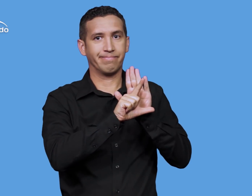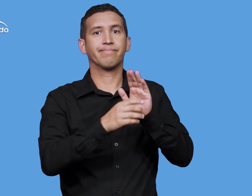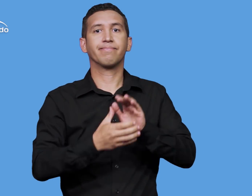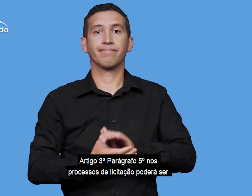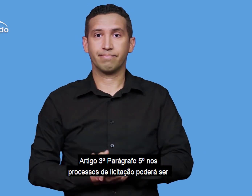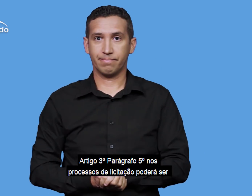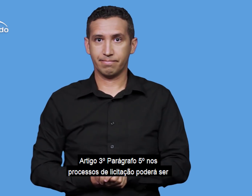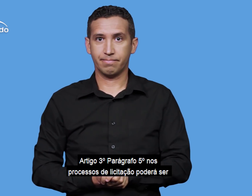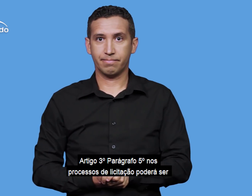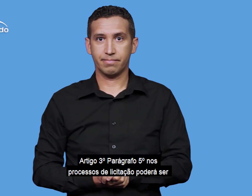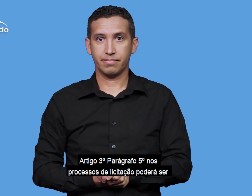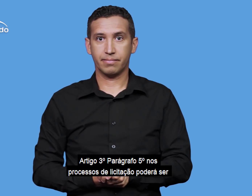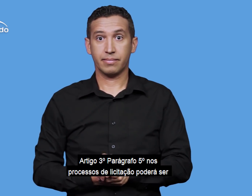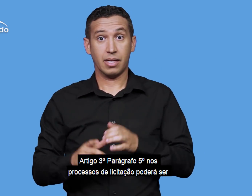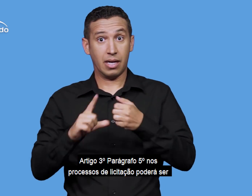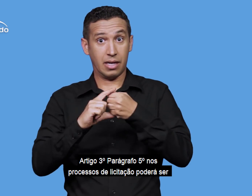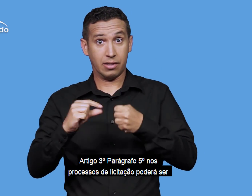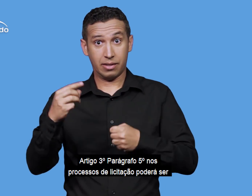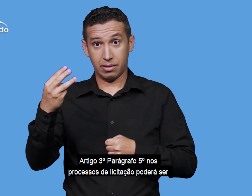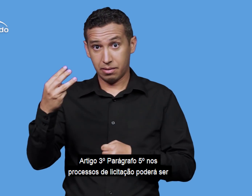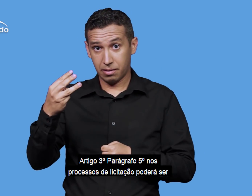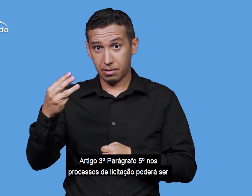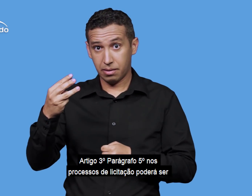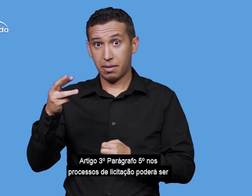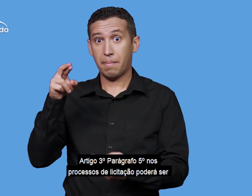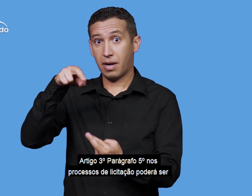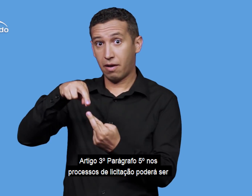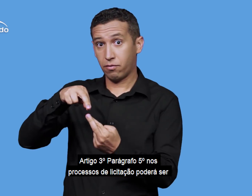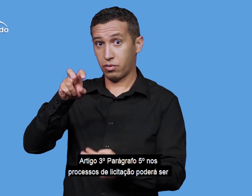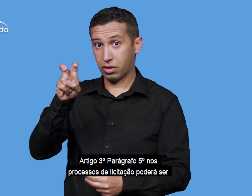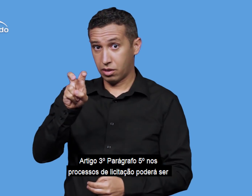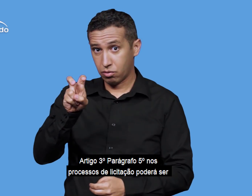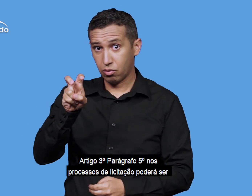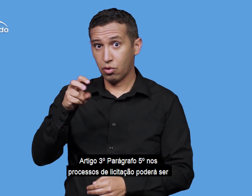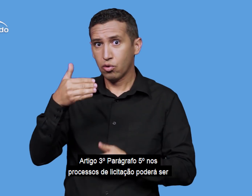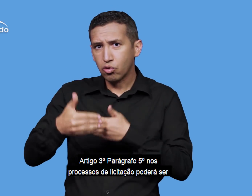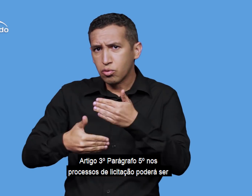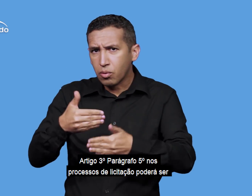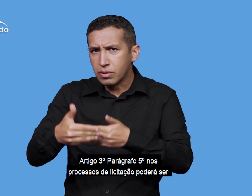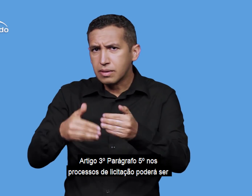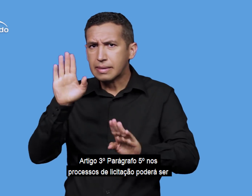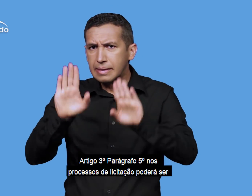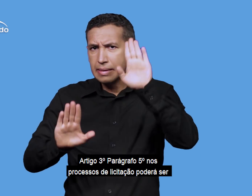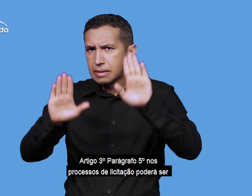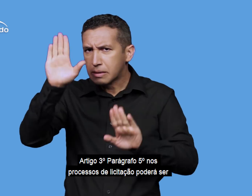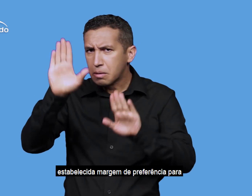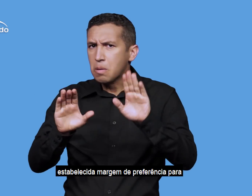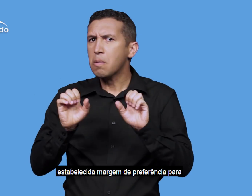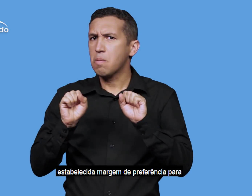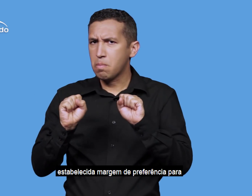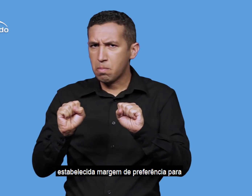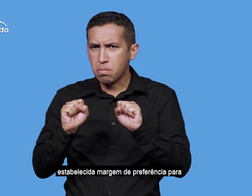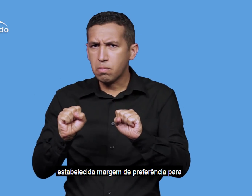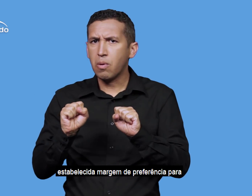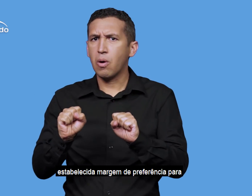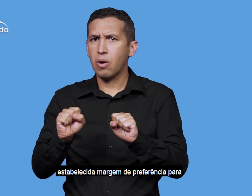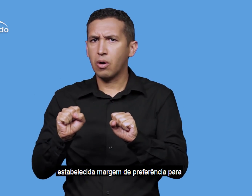artigo 3º parágrafo 5º nos processos de licitação poderá ser estabelecida margem de preferência